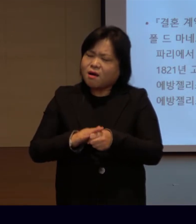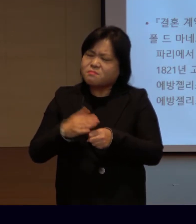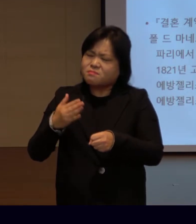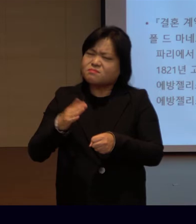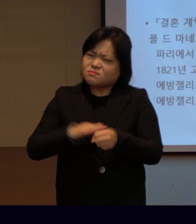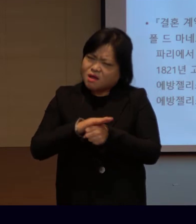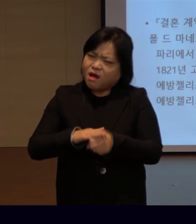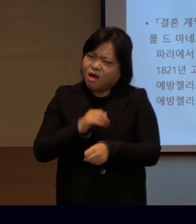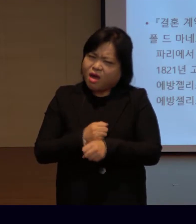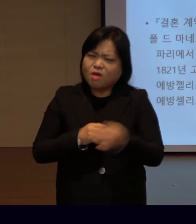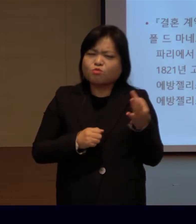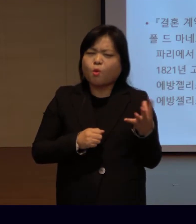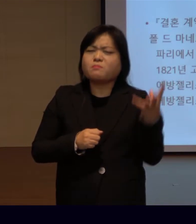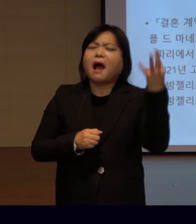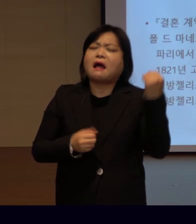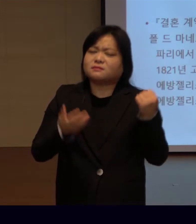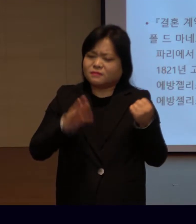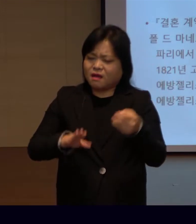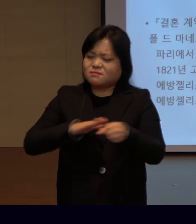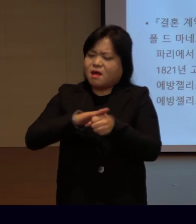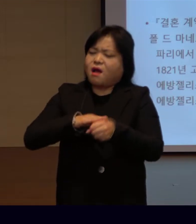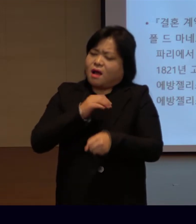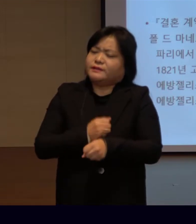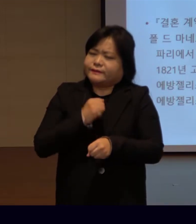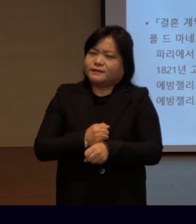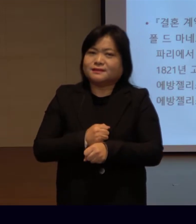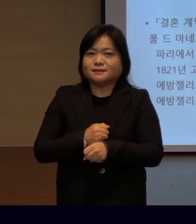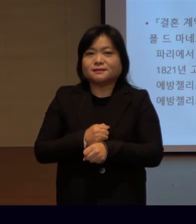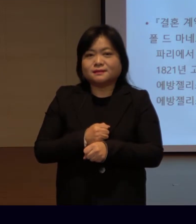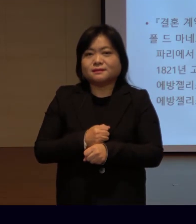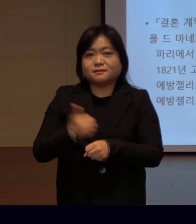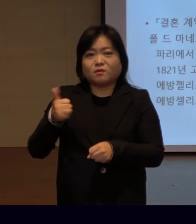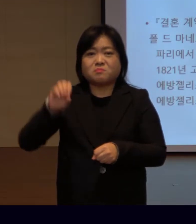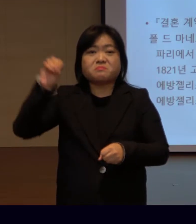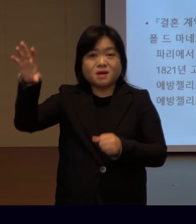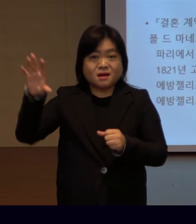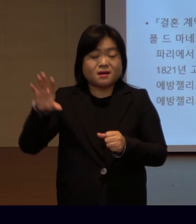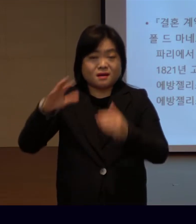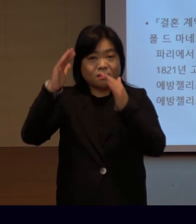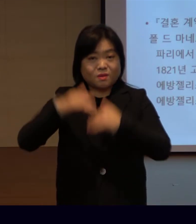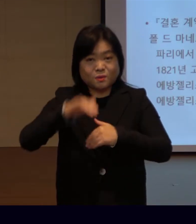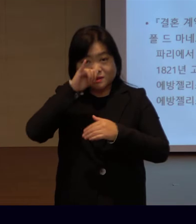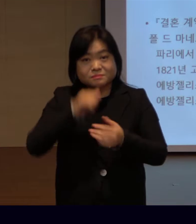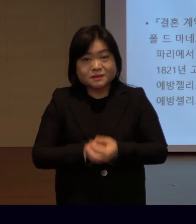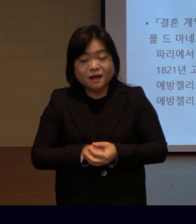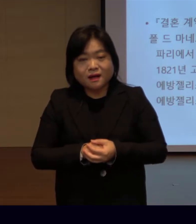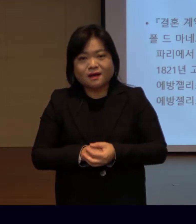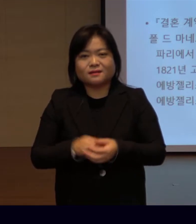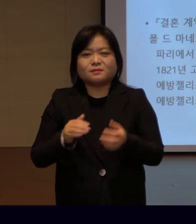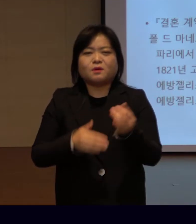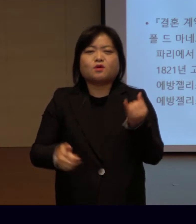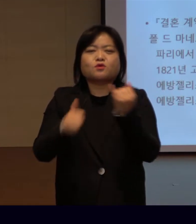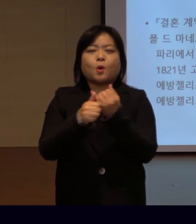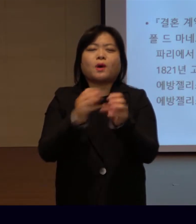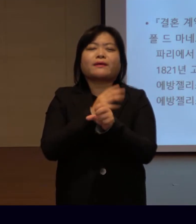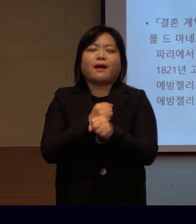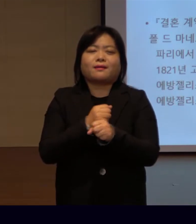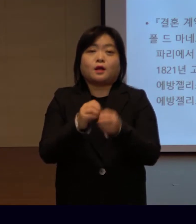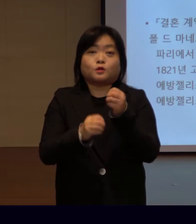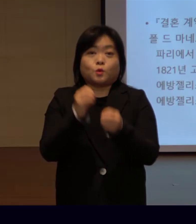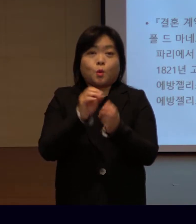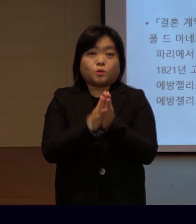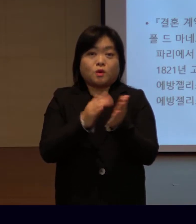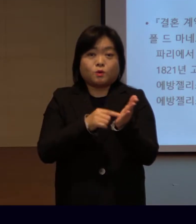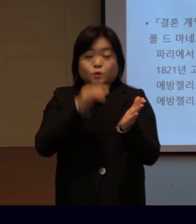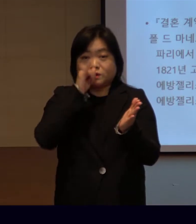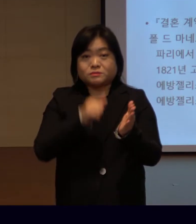있어요? 지참금이 그렇게 많은데 뭐 이런 그 뜻이 포함되어 있는 겁니다. 결혼 계약이라는 소설이 있습니다. 이거는